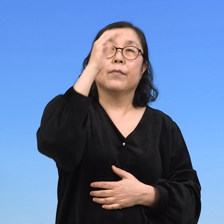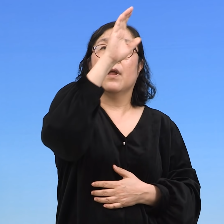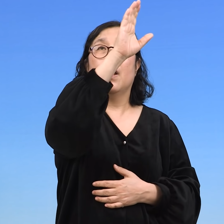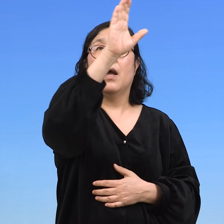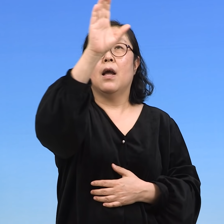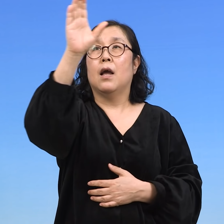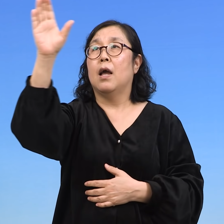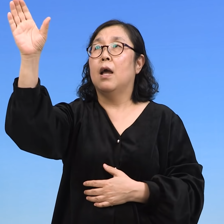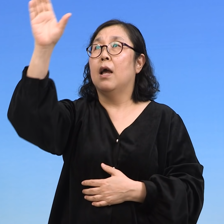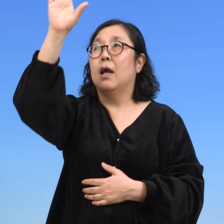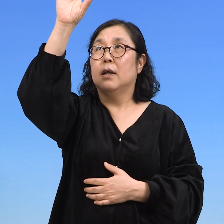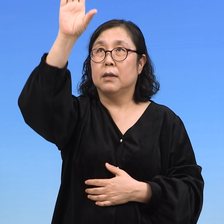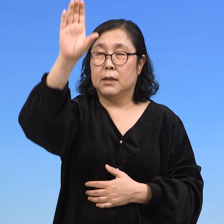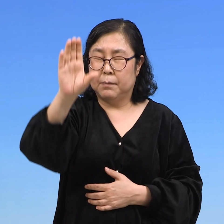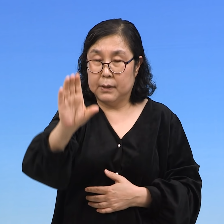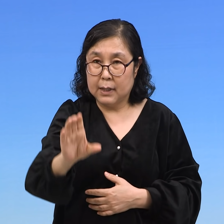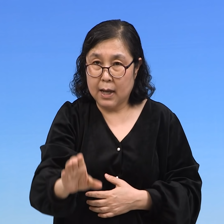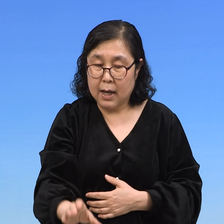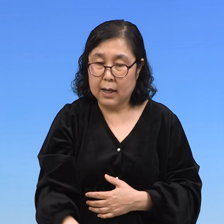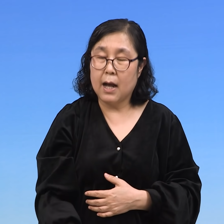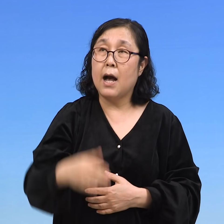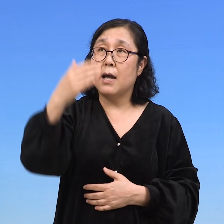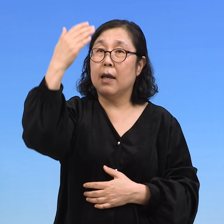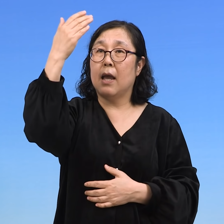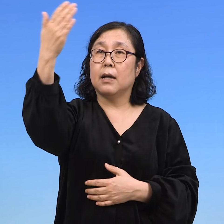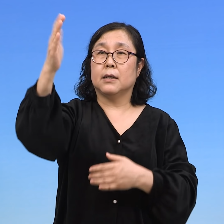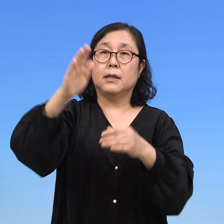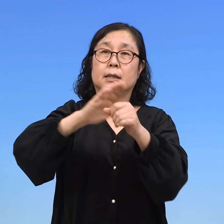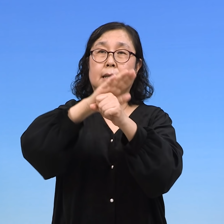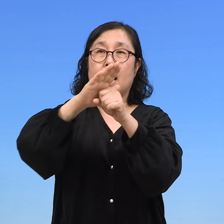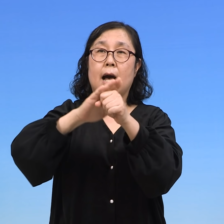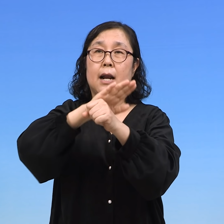십자가의 그 사랑 능력 아니면